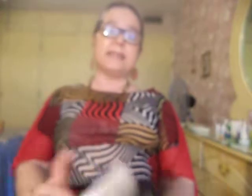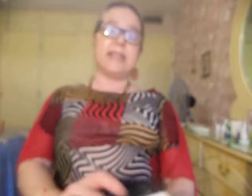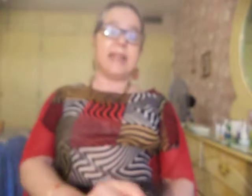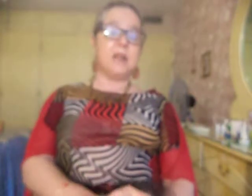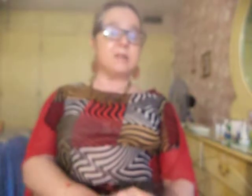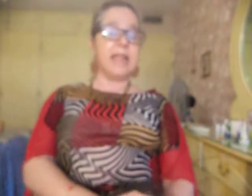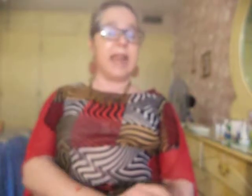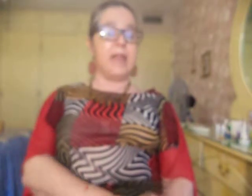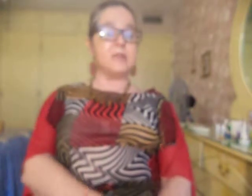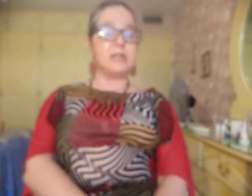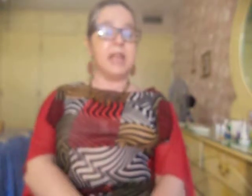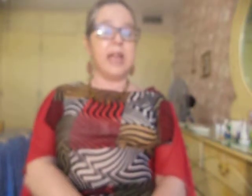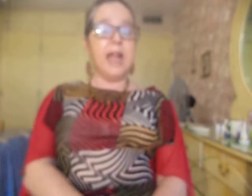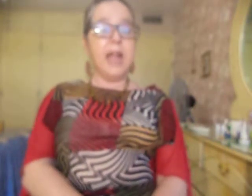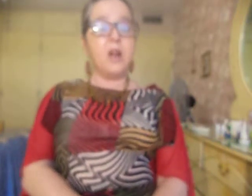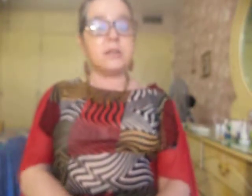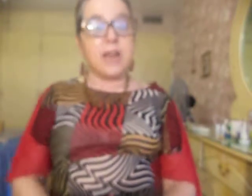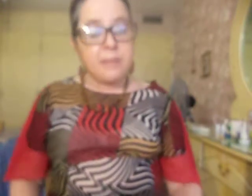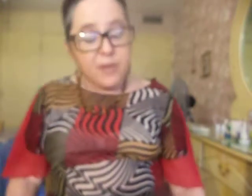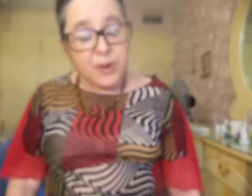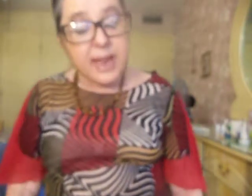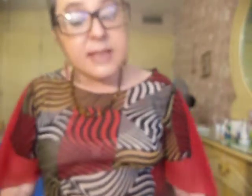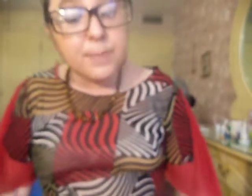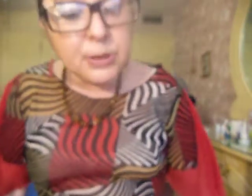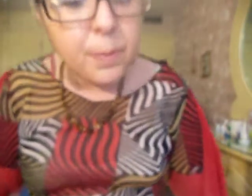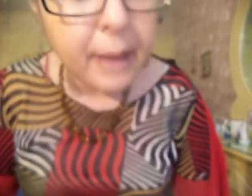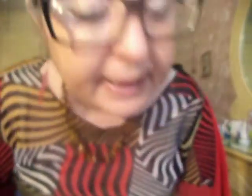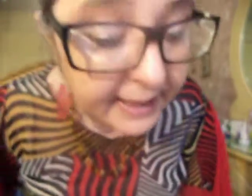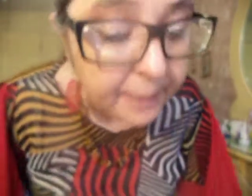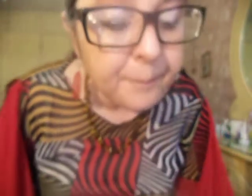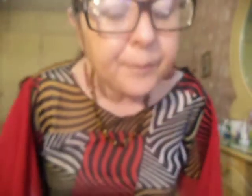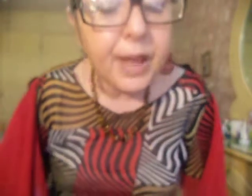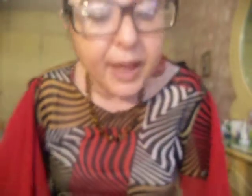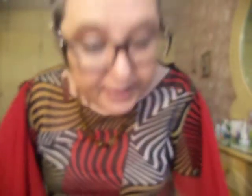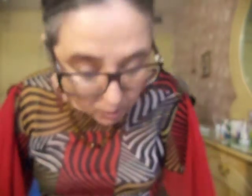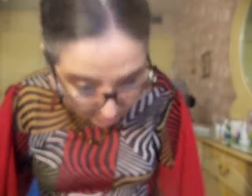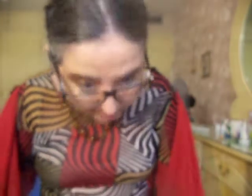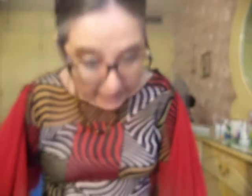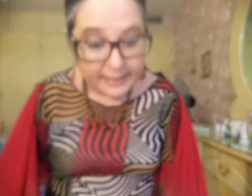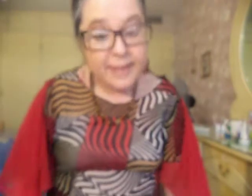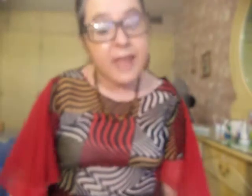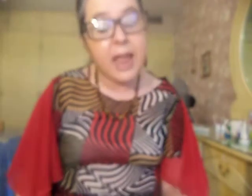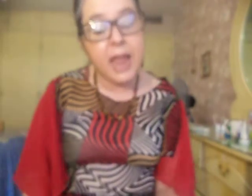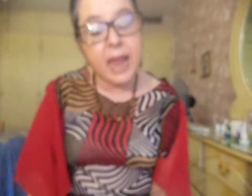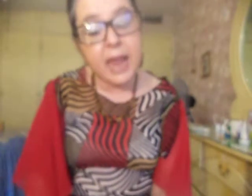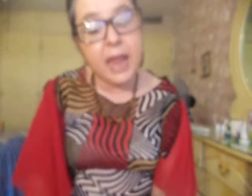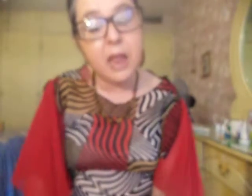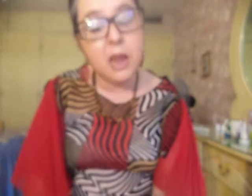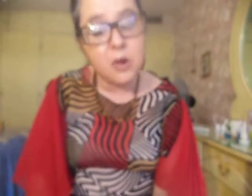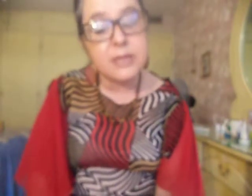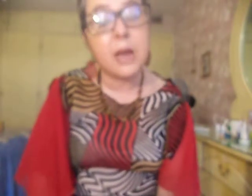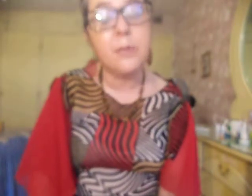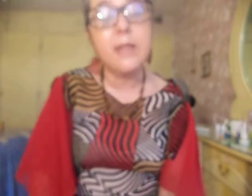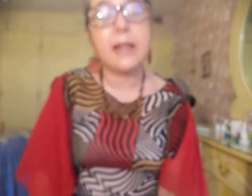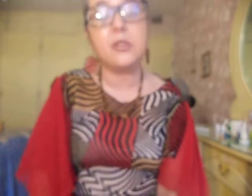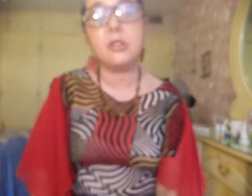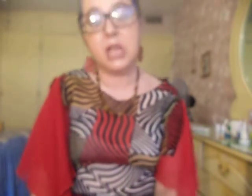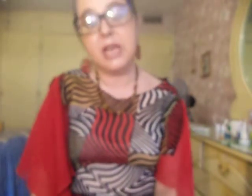pasteles, los helados. Los almidones, por su parte, como parte de los carbohidratos,